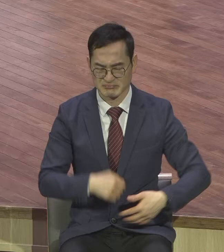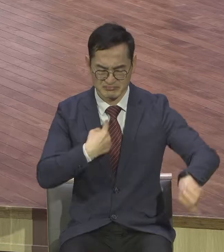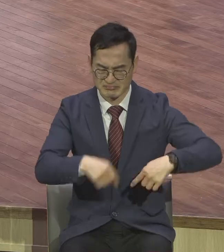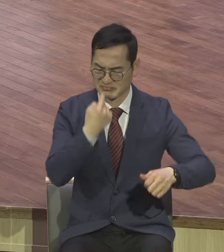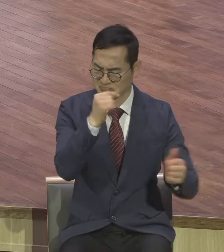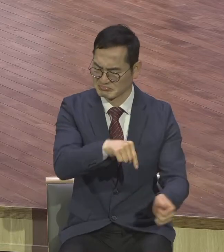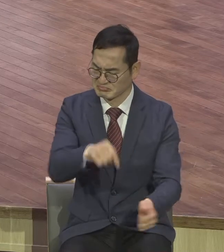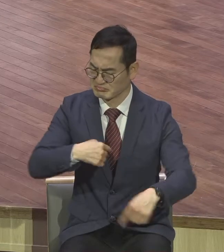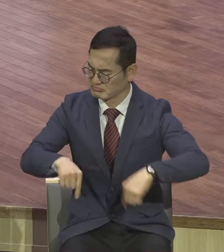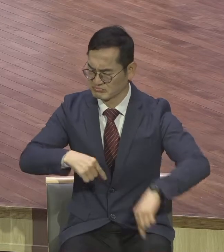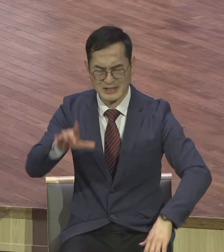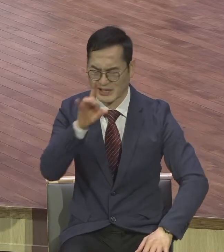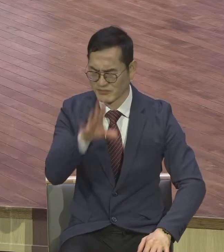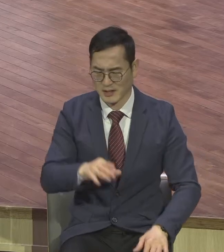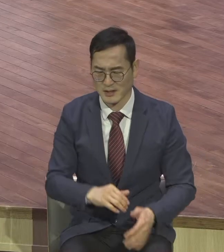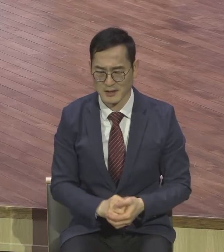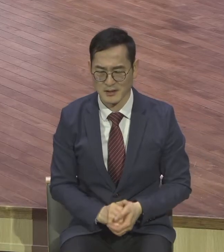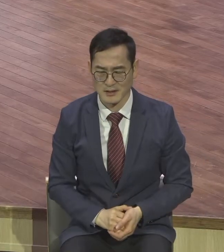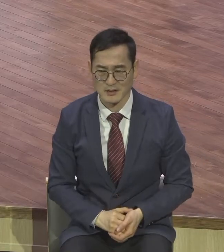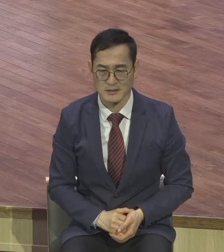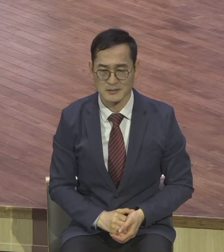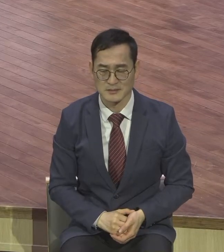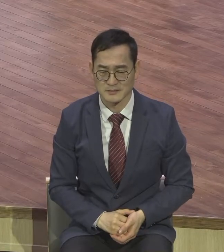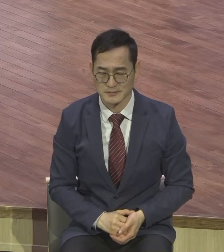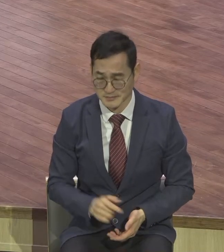섬김을 받고 싶냐 섬겨라